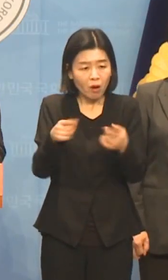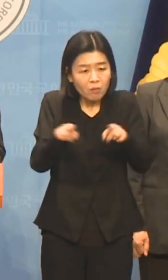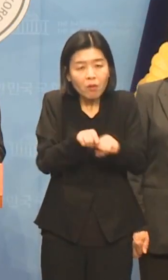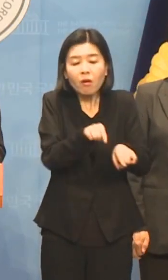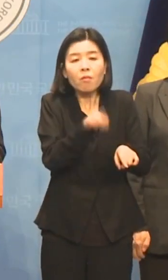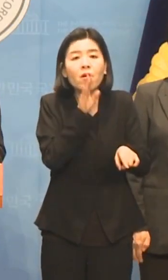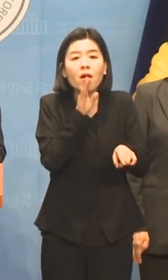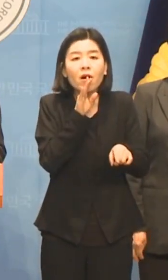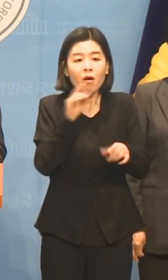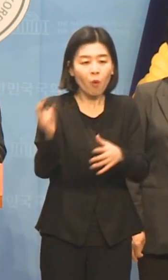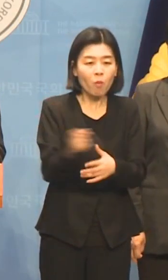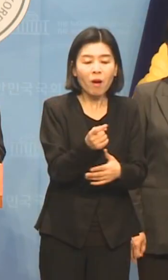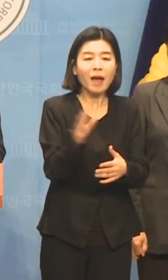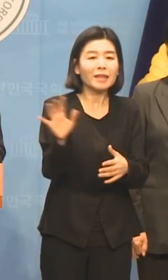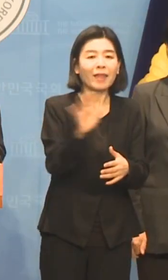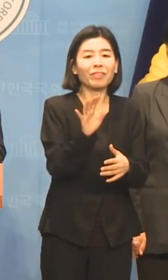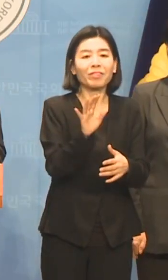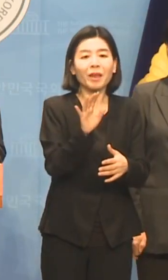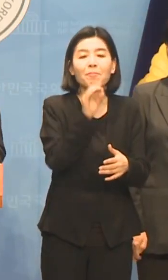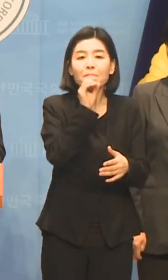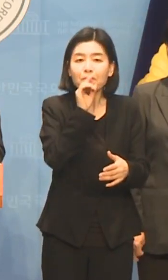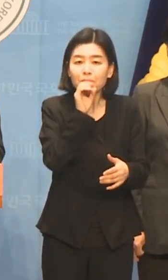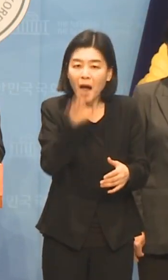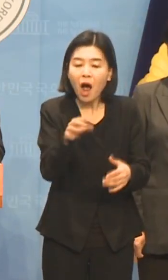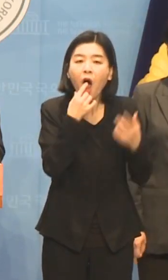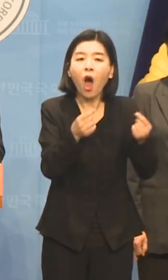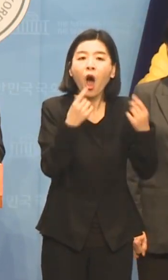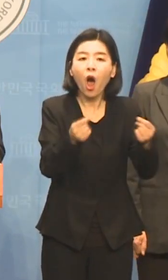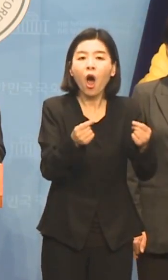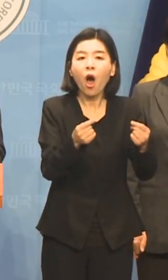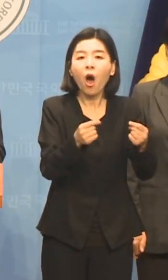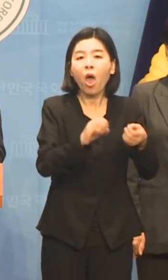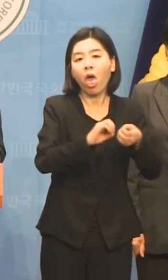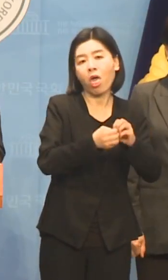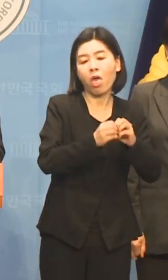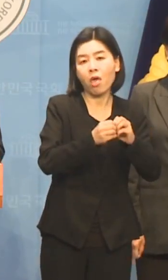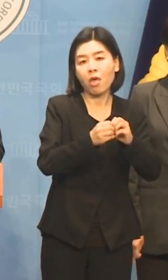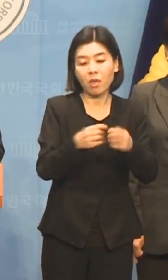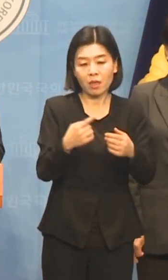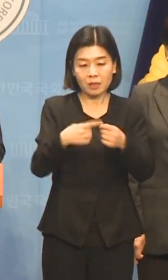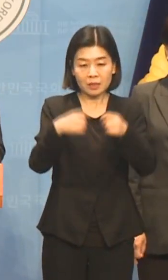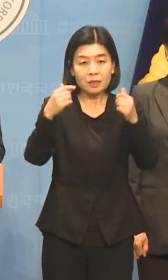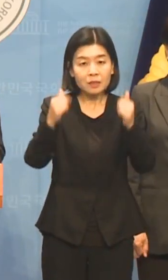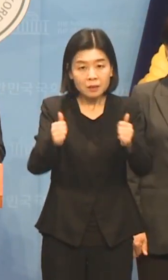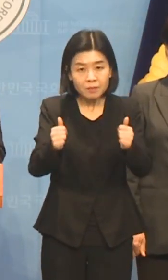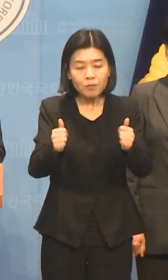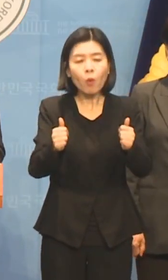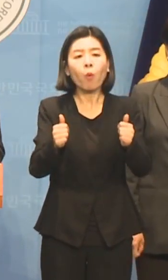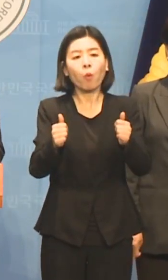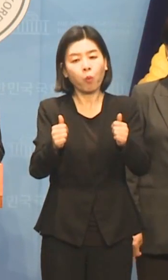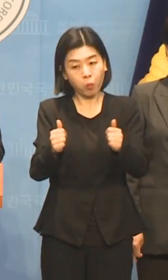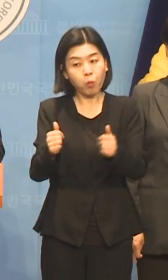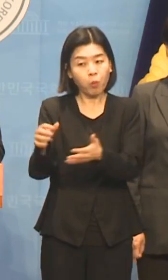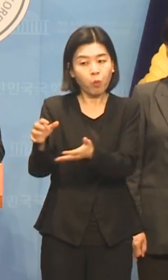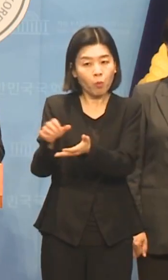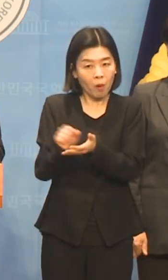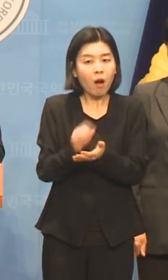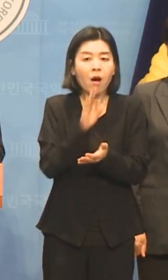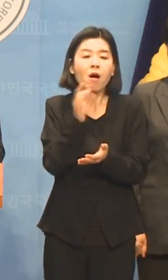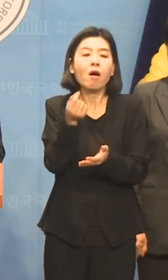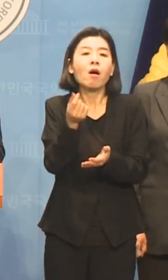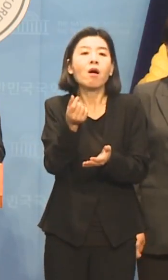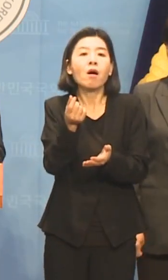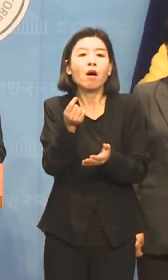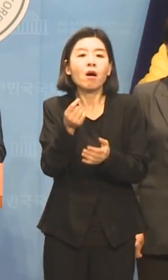쳤으면서 치지 않았다고 발언을 왜곡했고 1심 재판부 역시 이러한 확장 해석을 받아들여